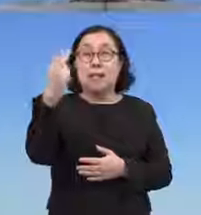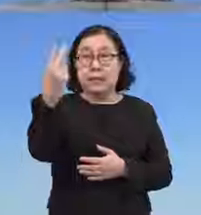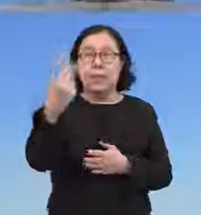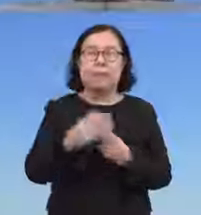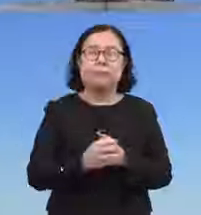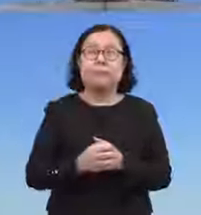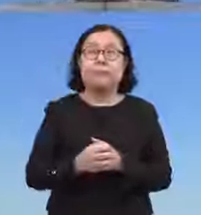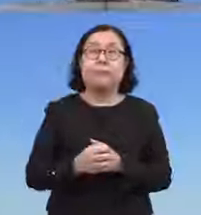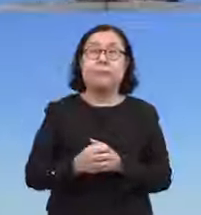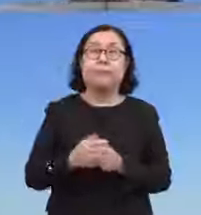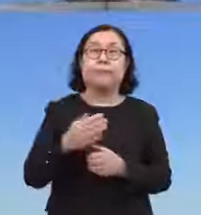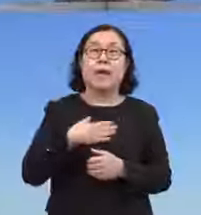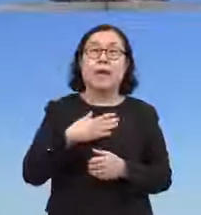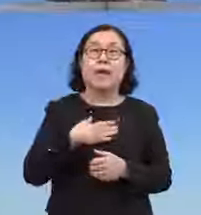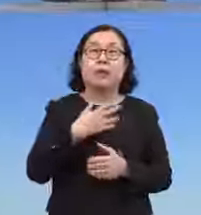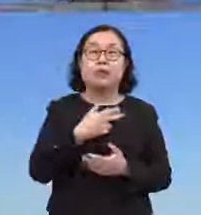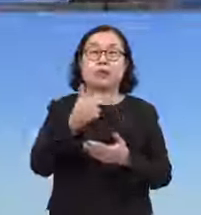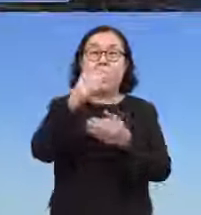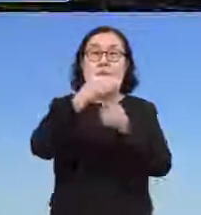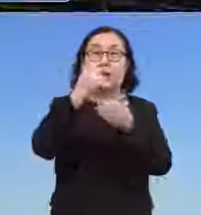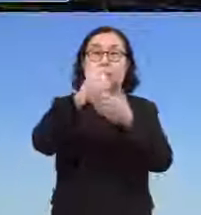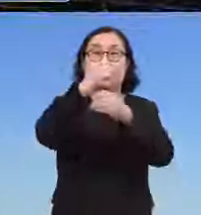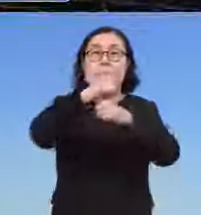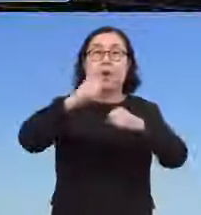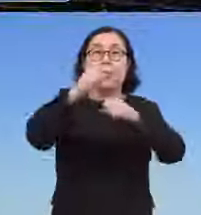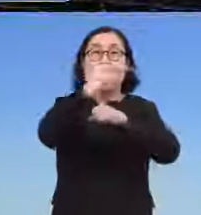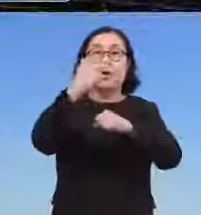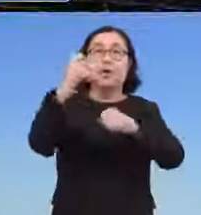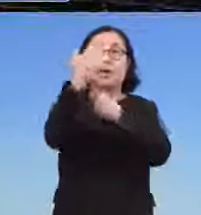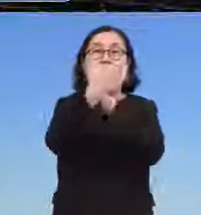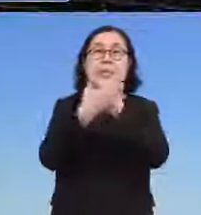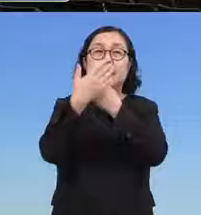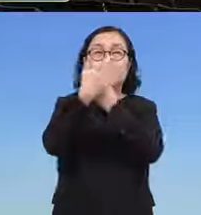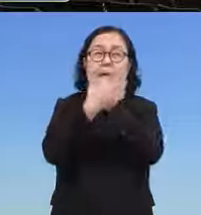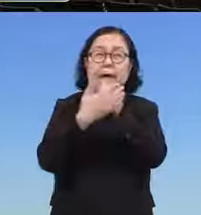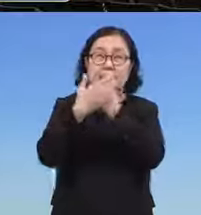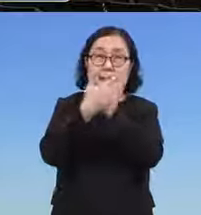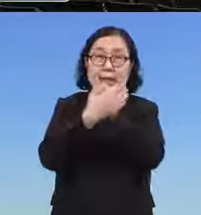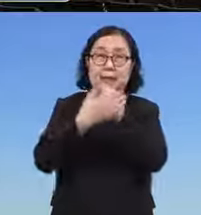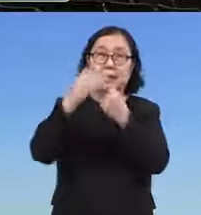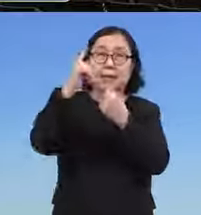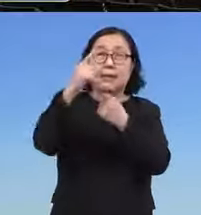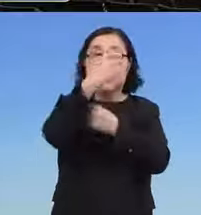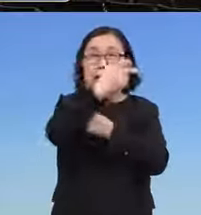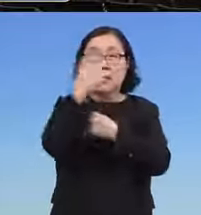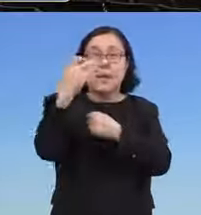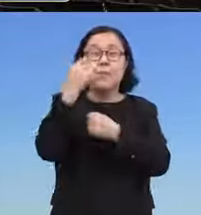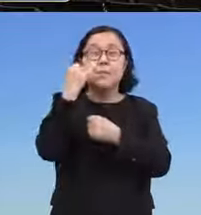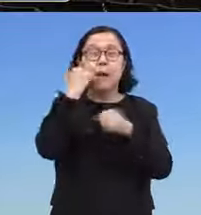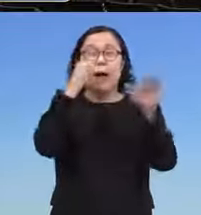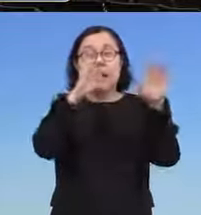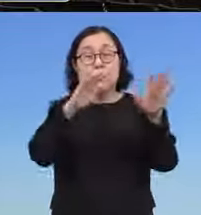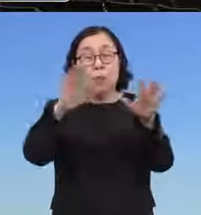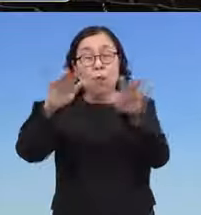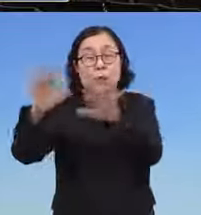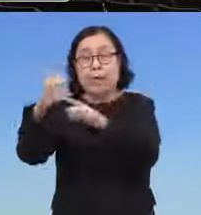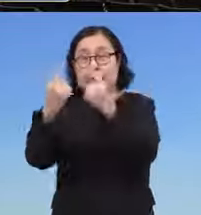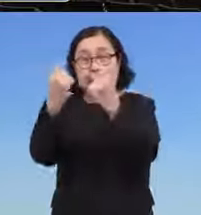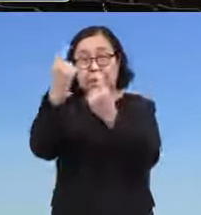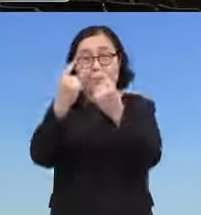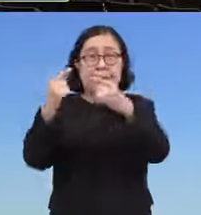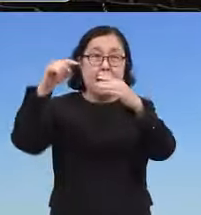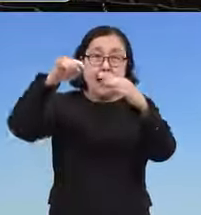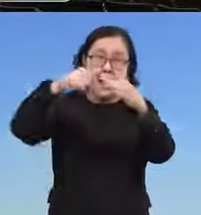전에 경험했습니다. 1절에 내 주 하나님 넓고 큰 은혜는